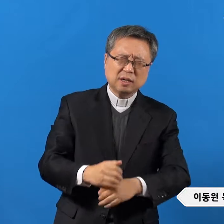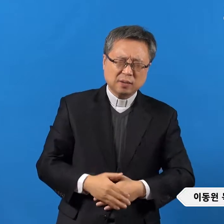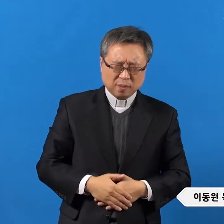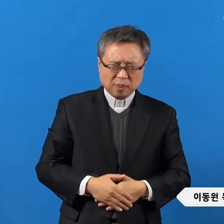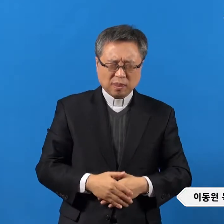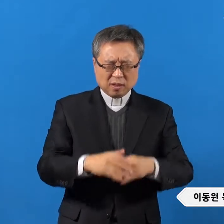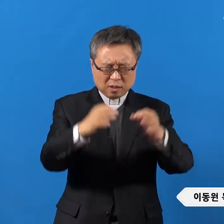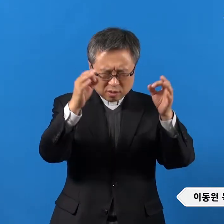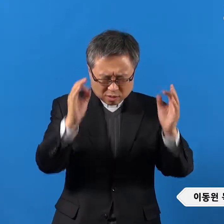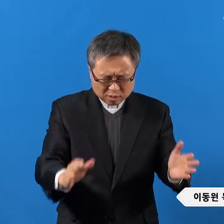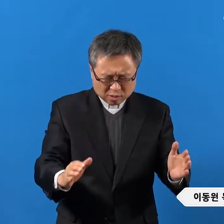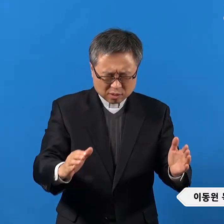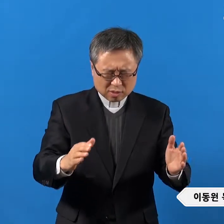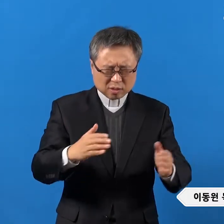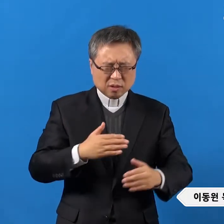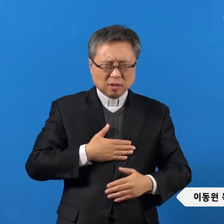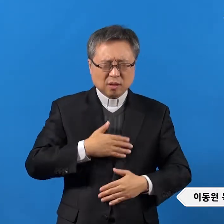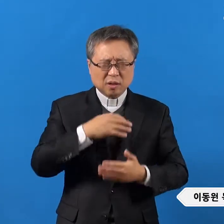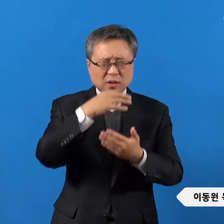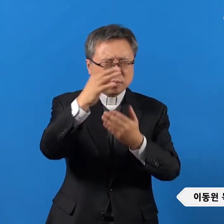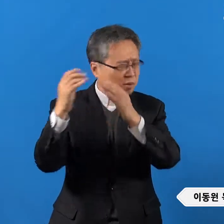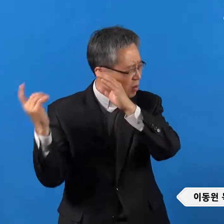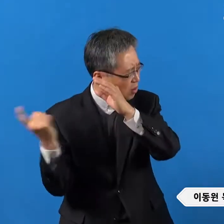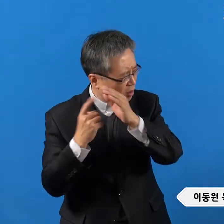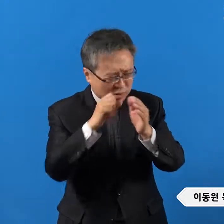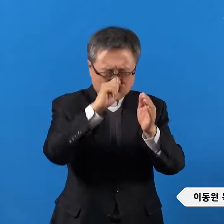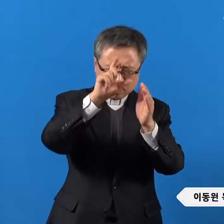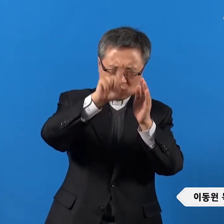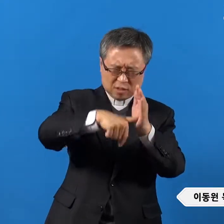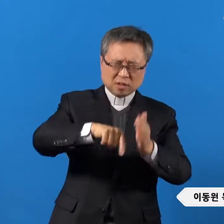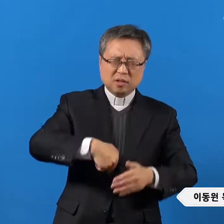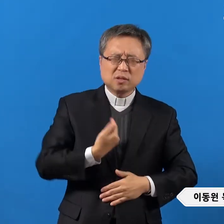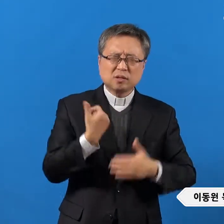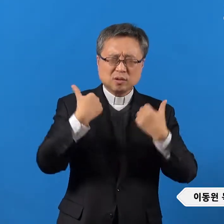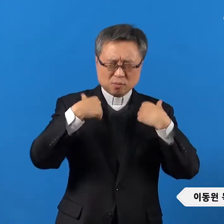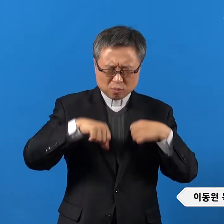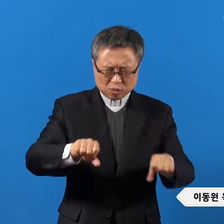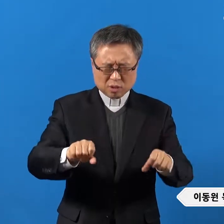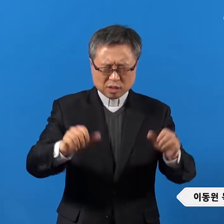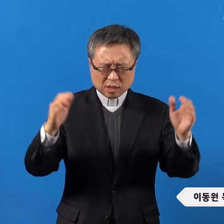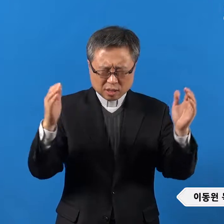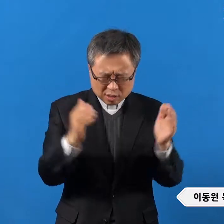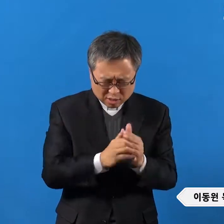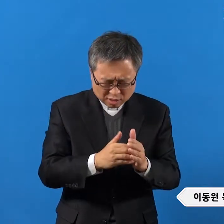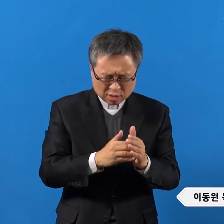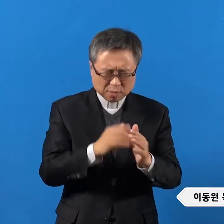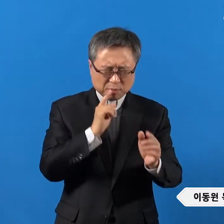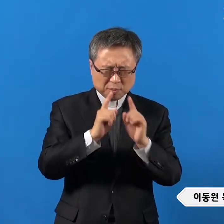그동안 내 음성을 들을 기회를 스스로 포기했잖아. 말씀 읽지 않았잖아.